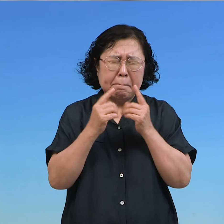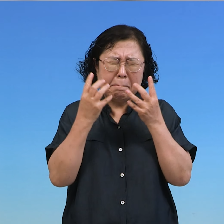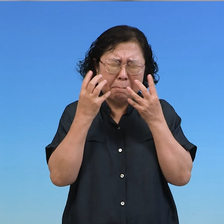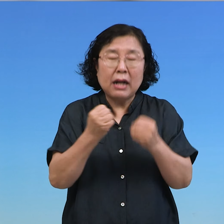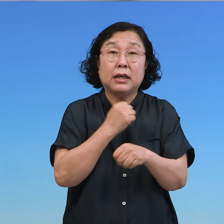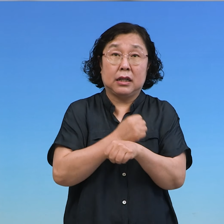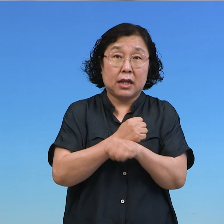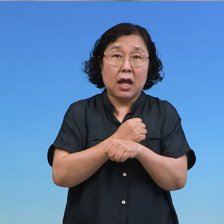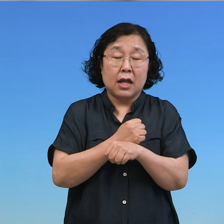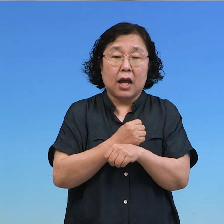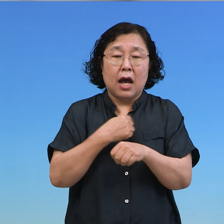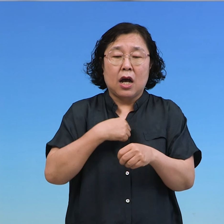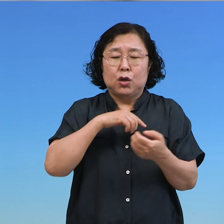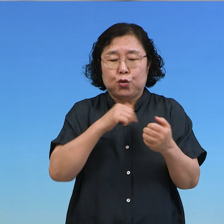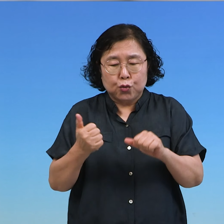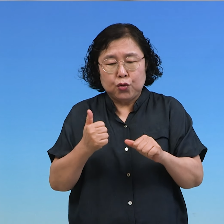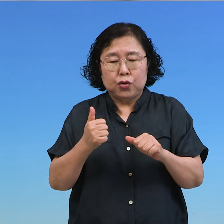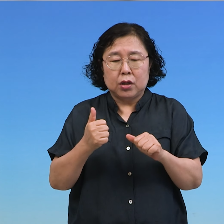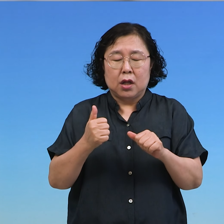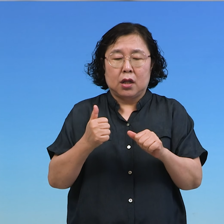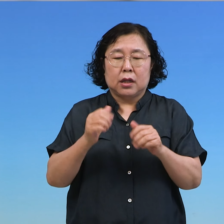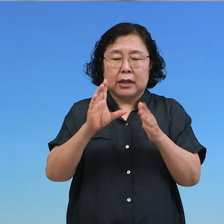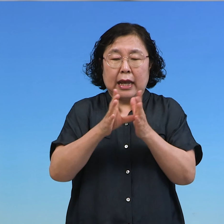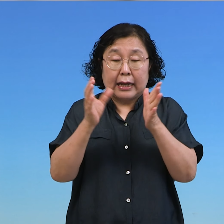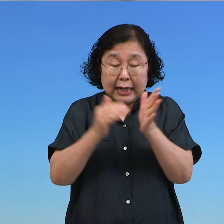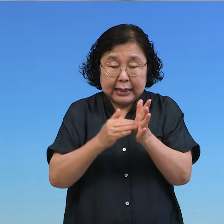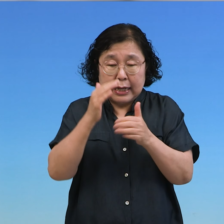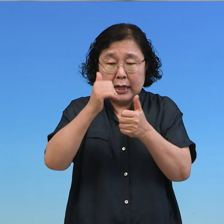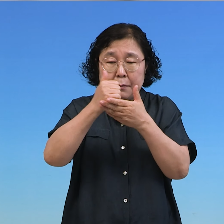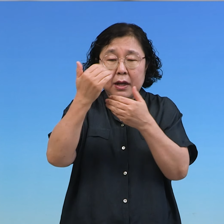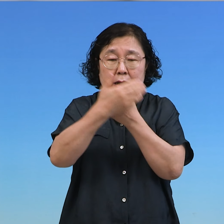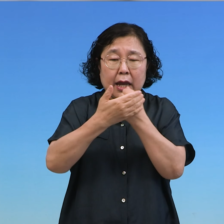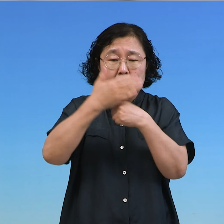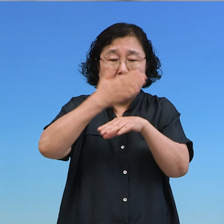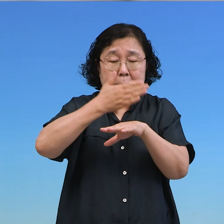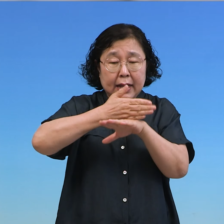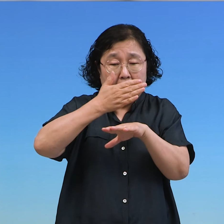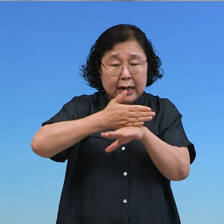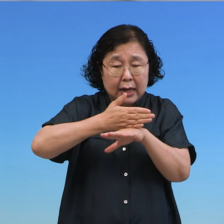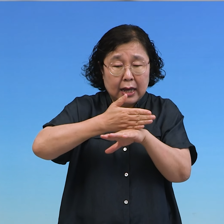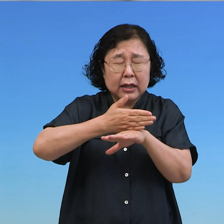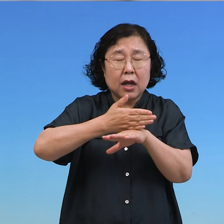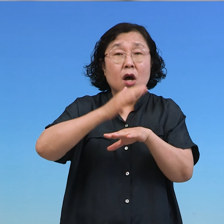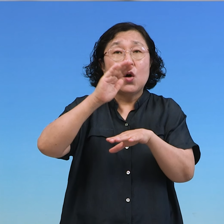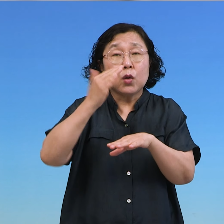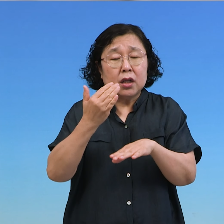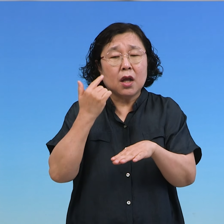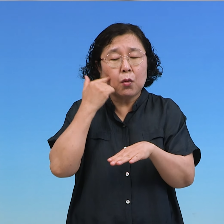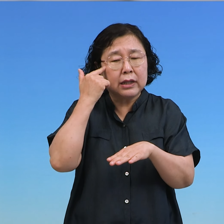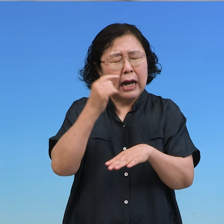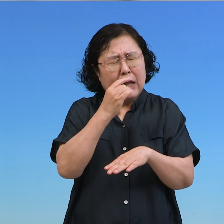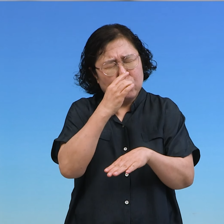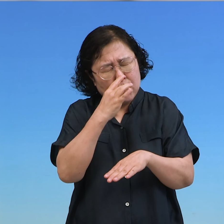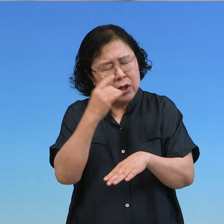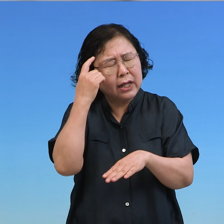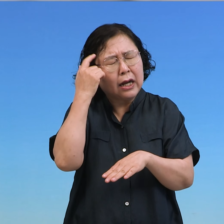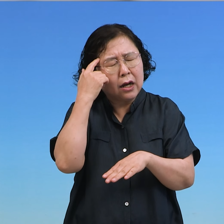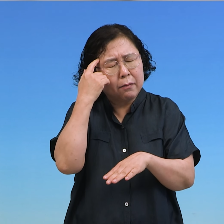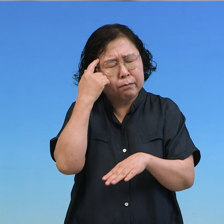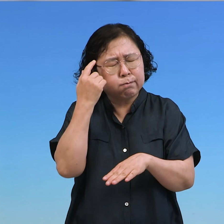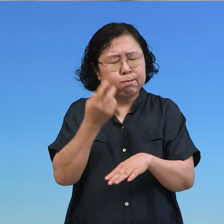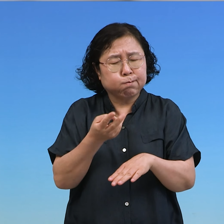순간까지 하나님 은혜에 감사하며 살아야 되는데 목사가 이러면 되겠나 그렇게 생각을 하시고